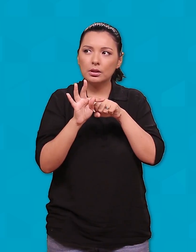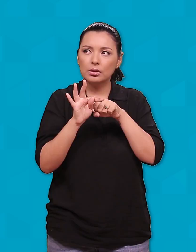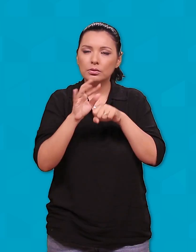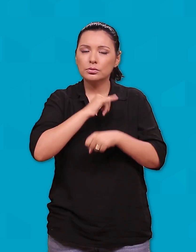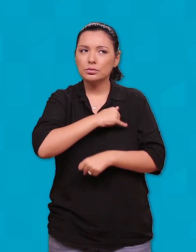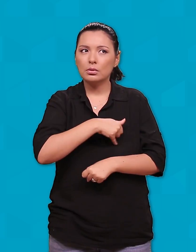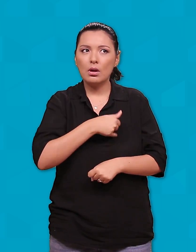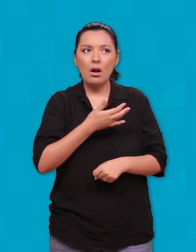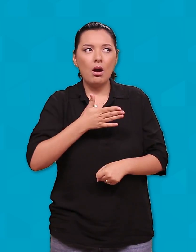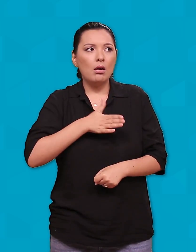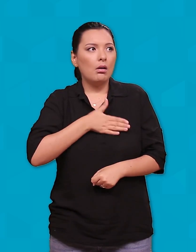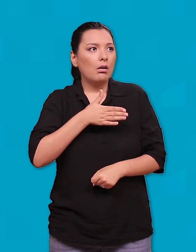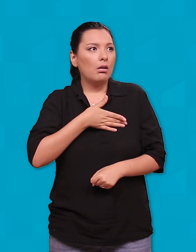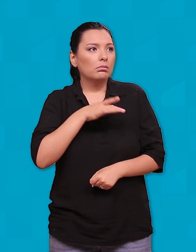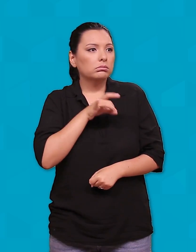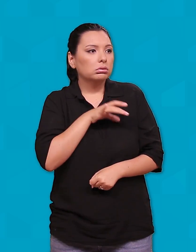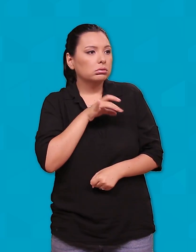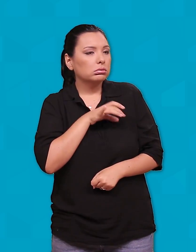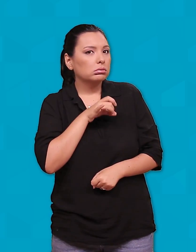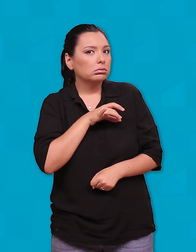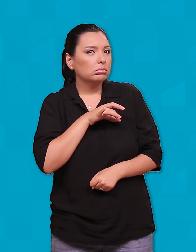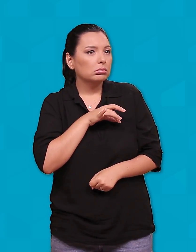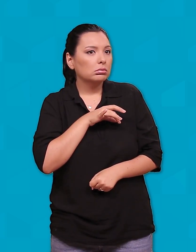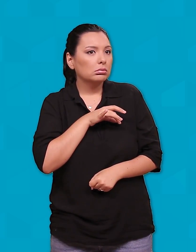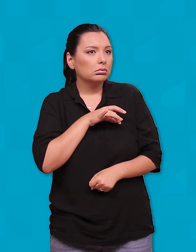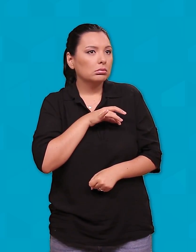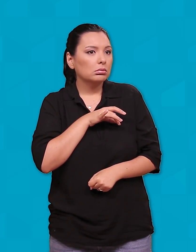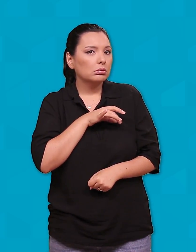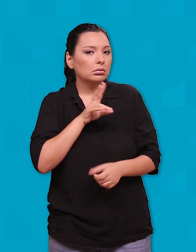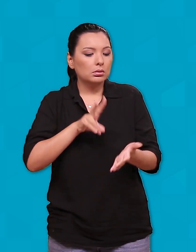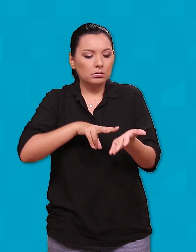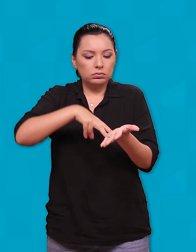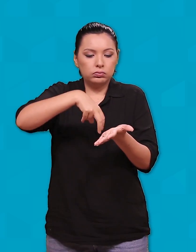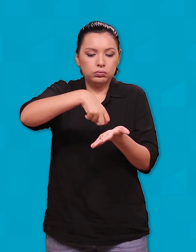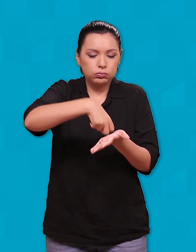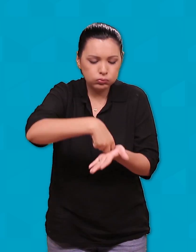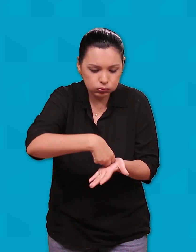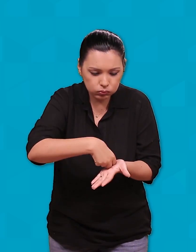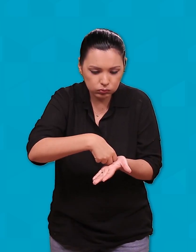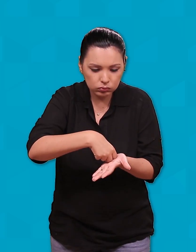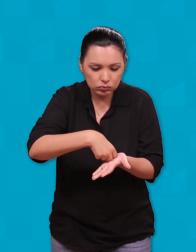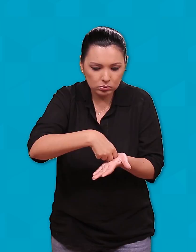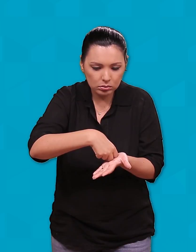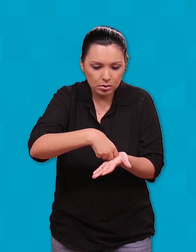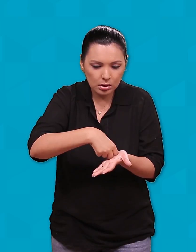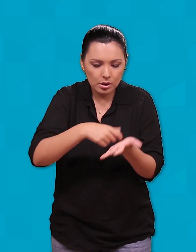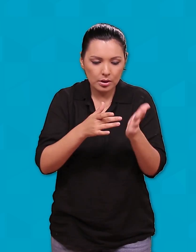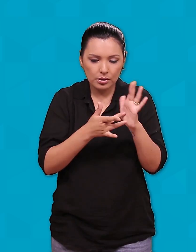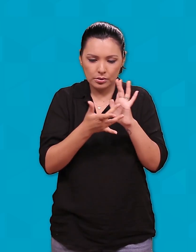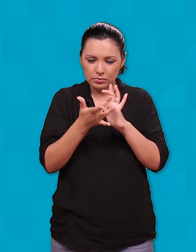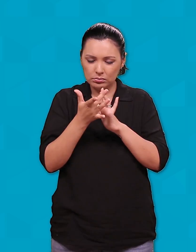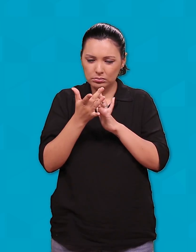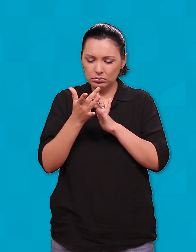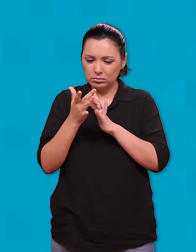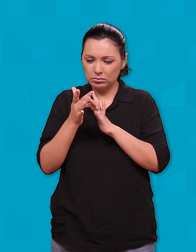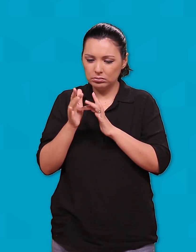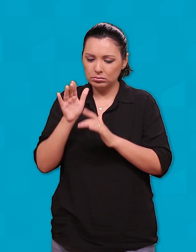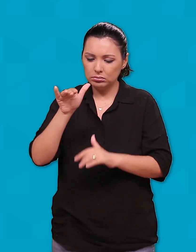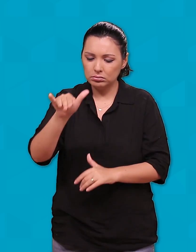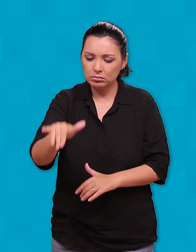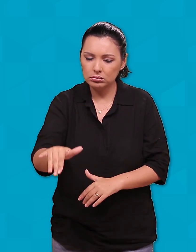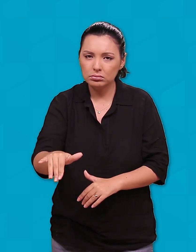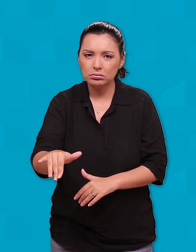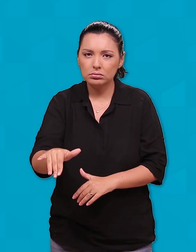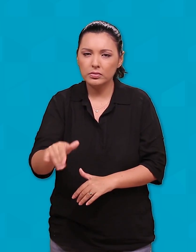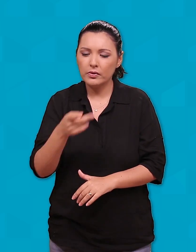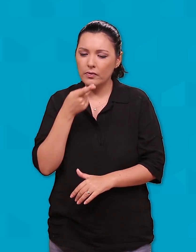ficaram muito assustados e caíram com o rosto em terra. Jesus se aproximou, tocou